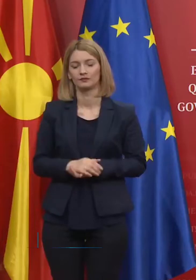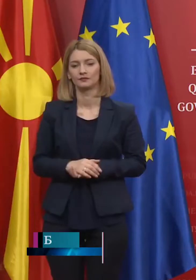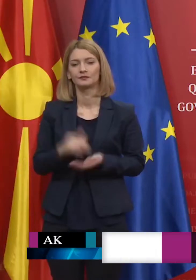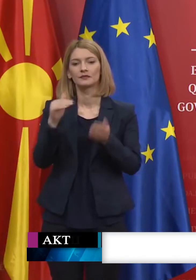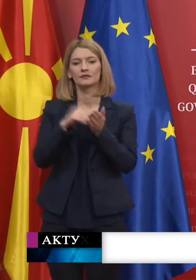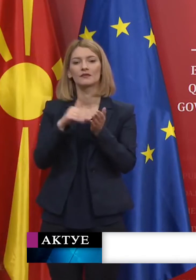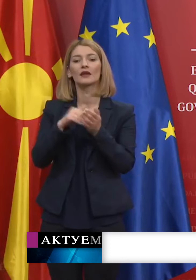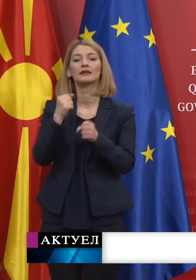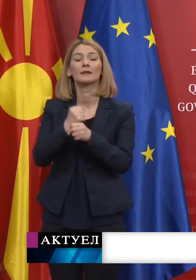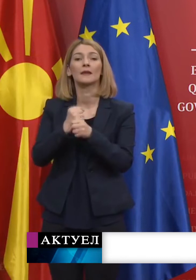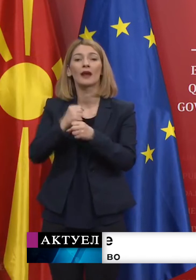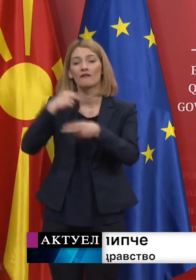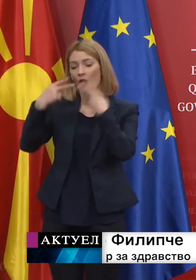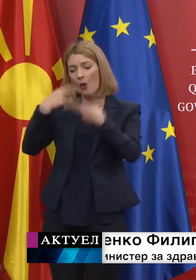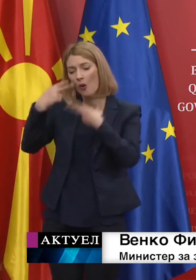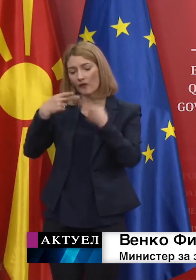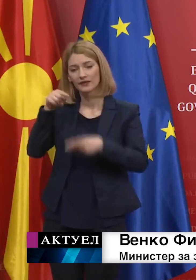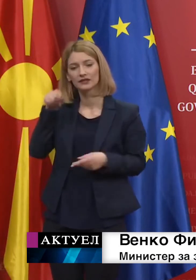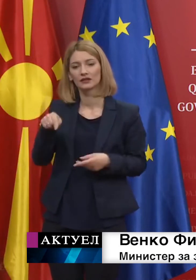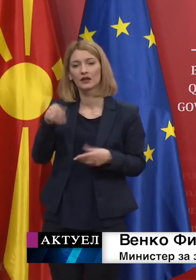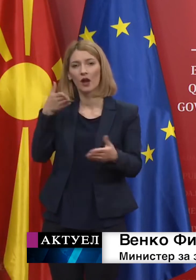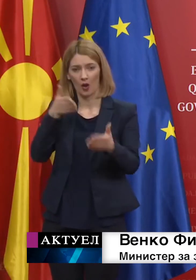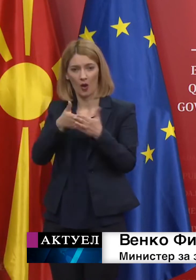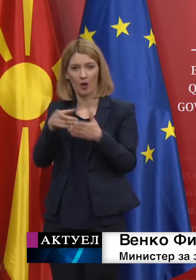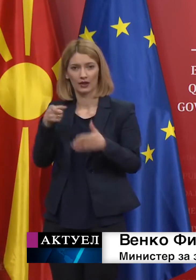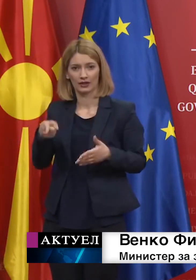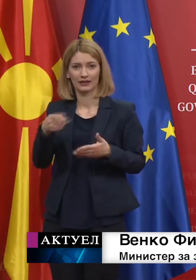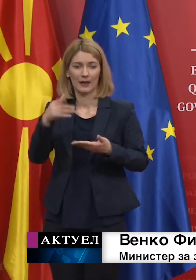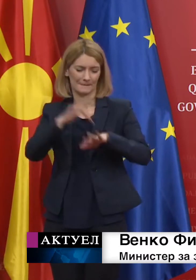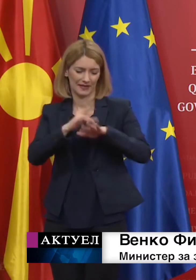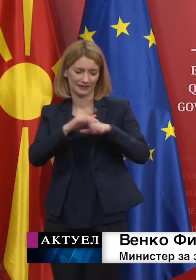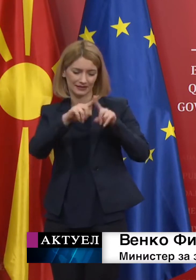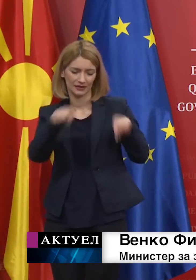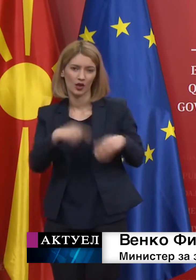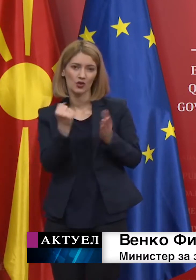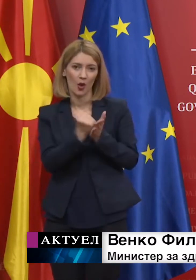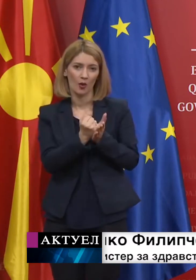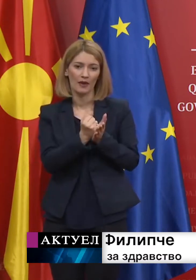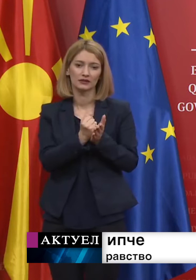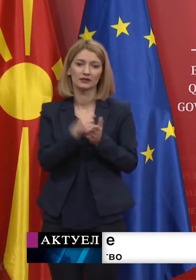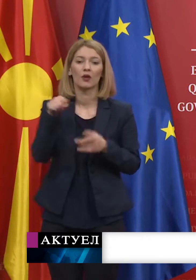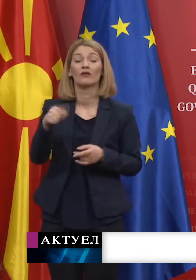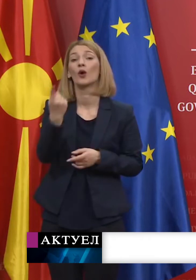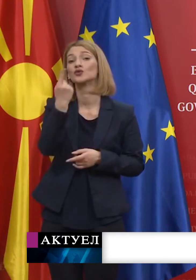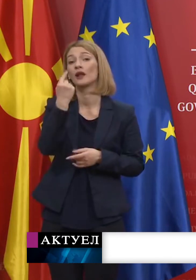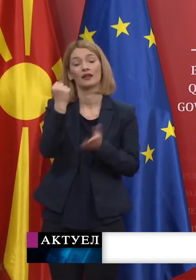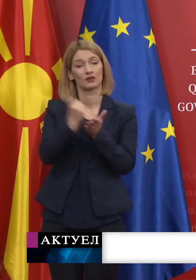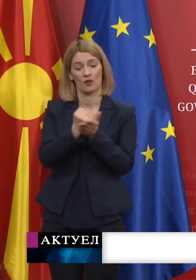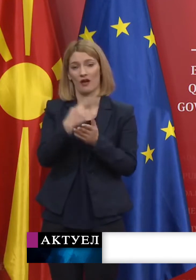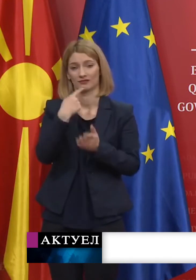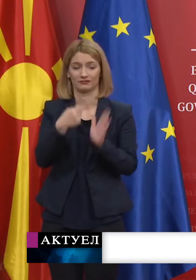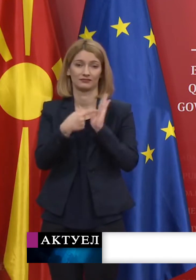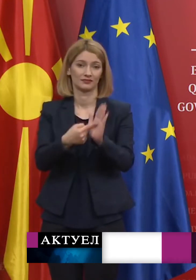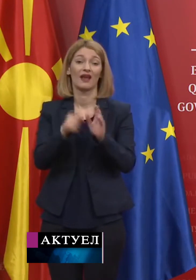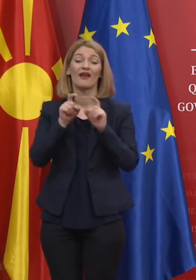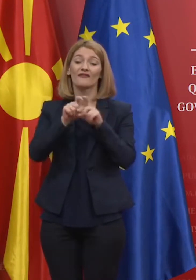Треба да се направи увид во конкретната медицинска документација, меѓутоа ова е само уште еден доказ дека вирусот